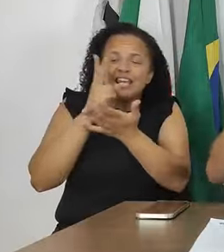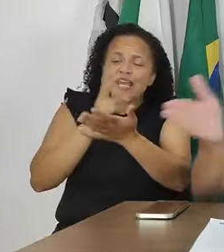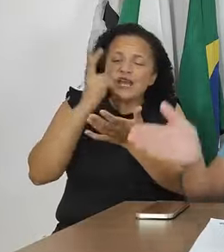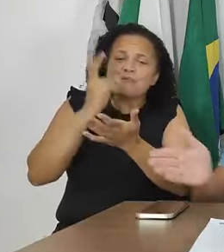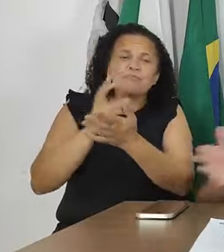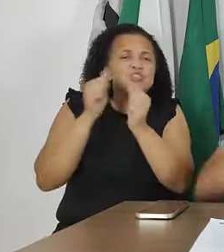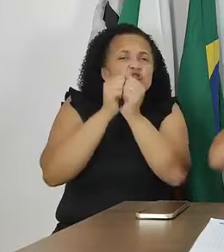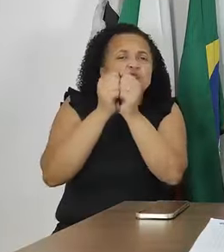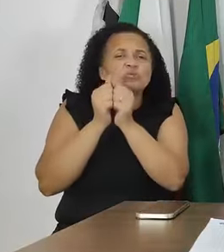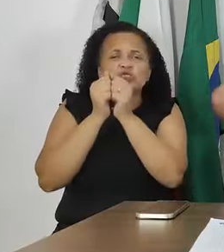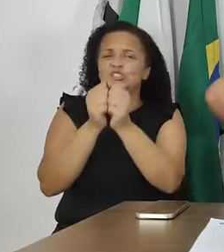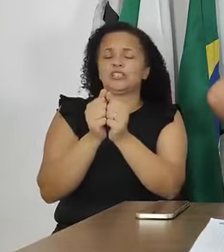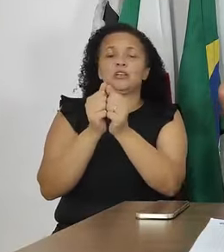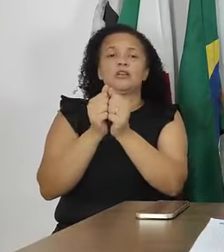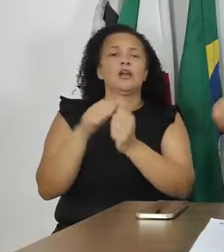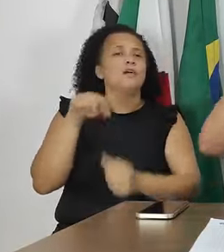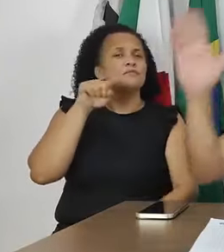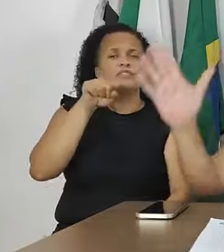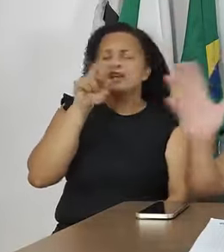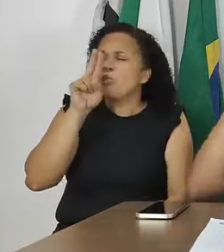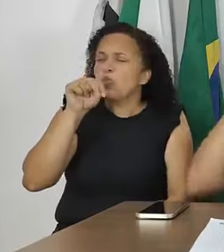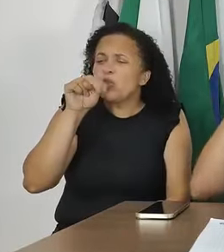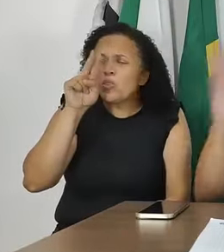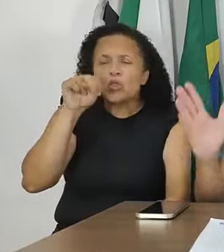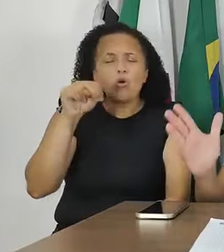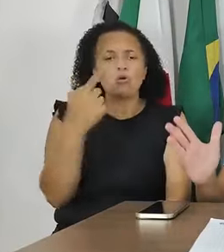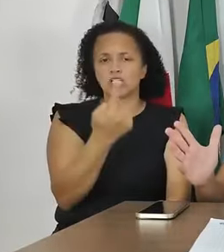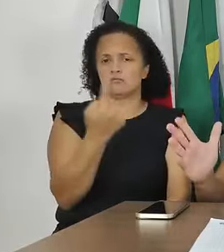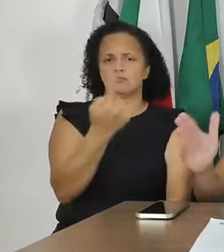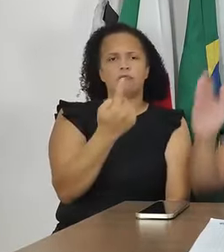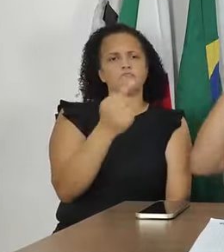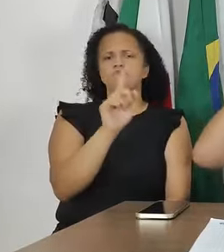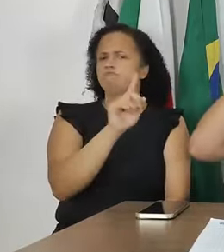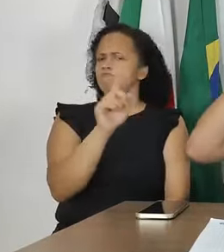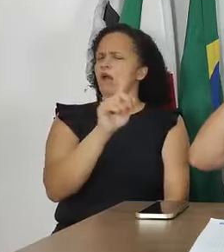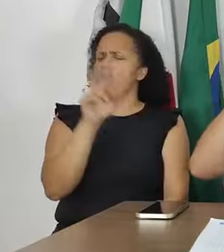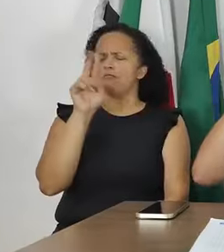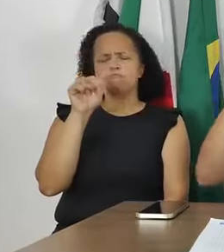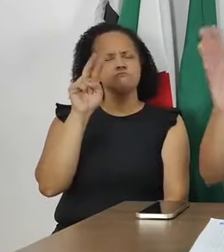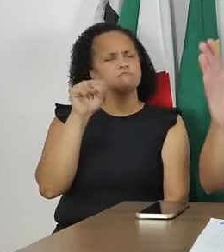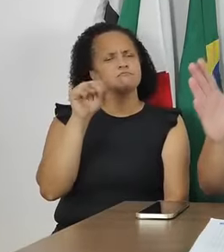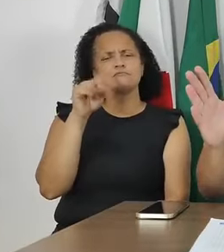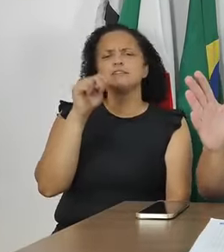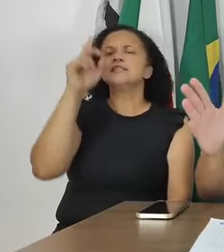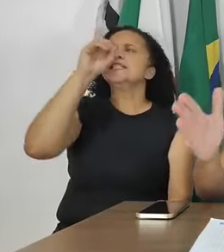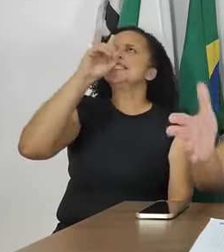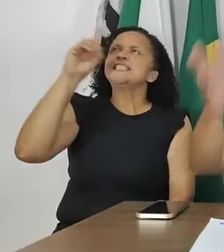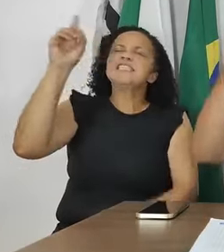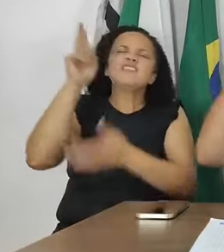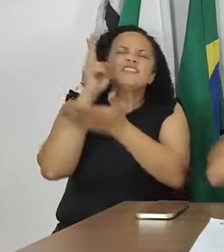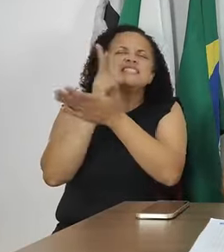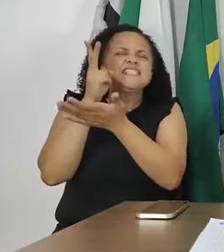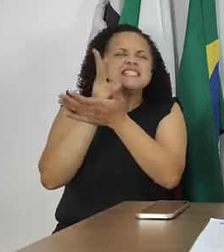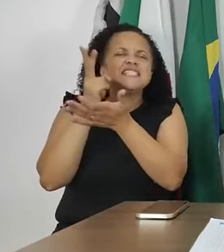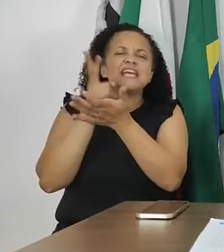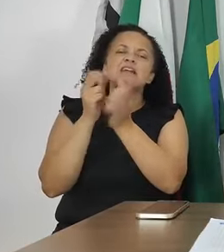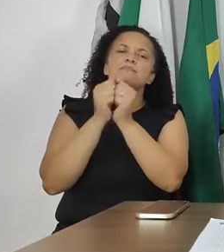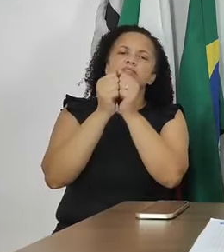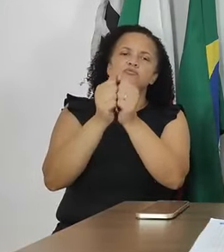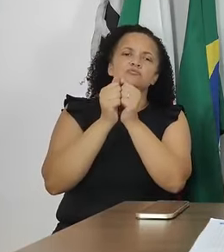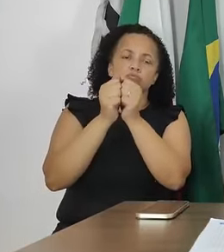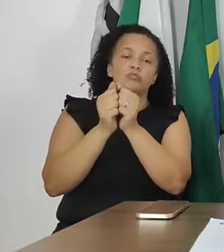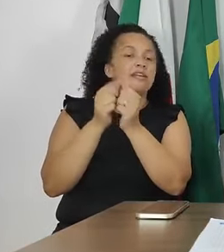portanto, nós nunca nos sentiremos só, nós nunca nos sentiremos desamparados, porque o Senhor